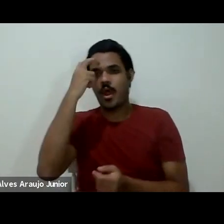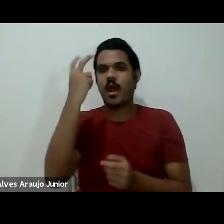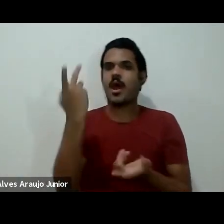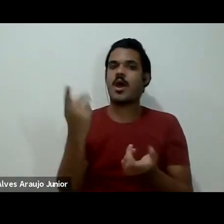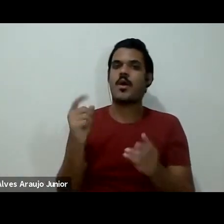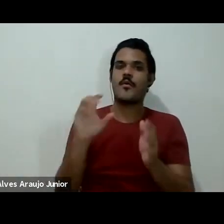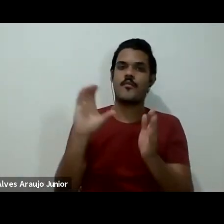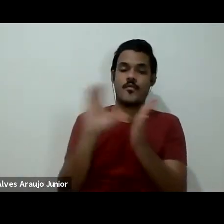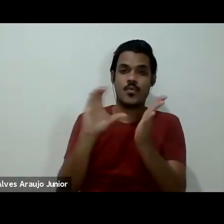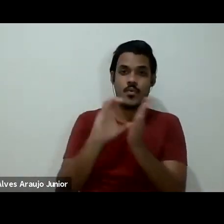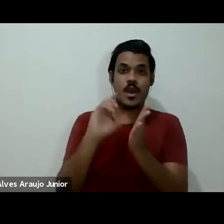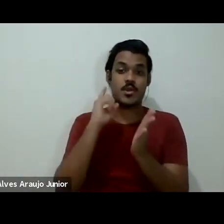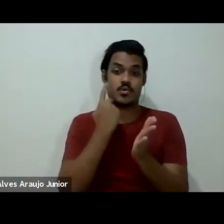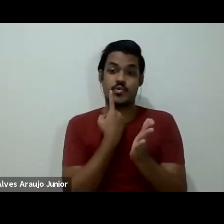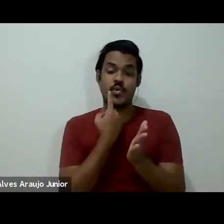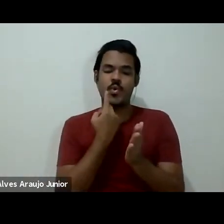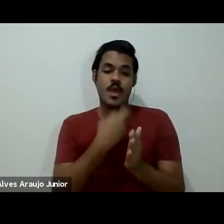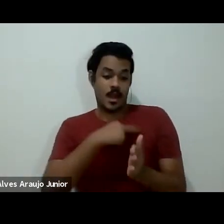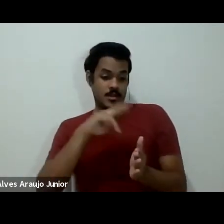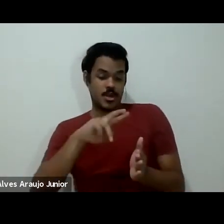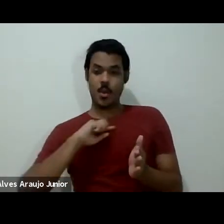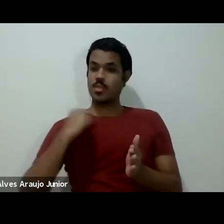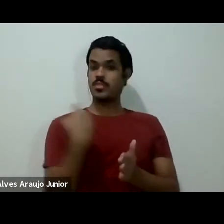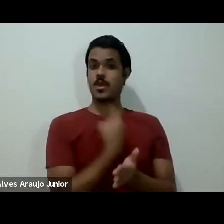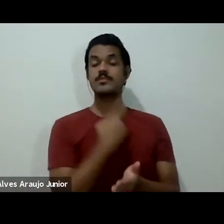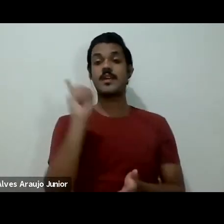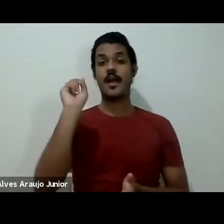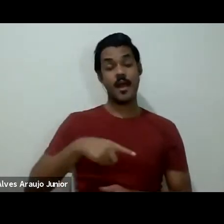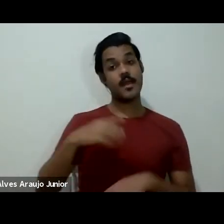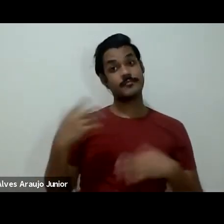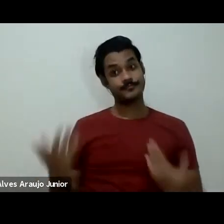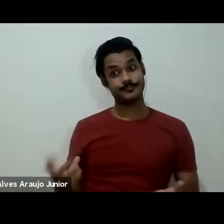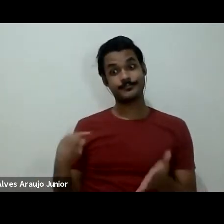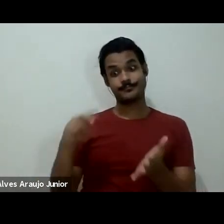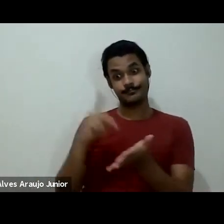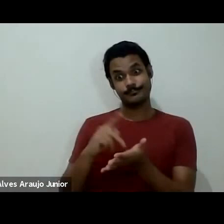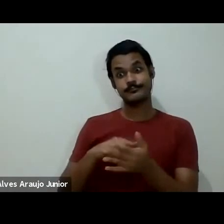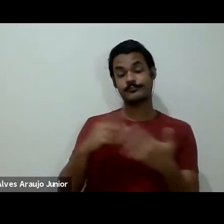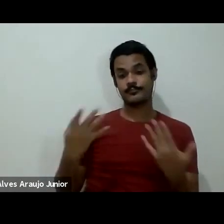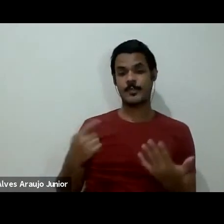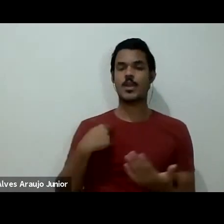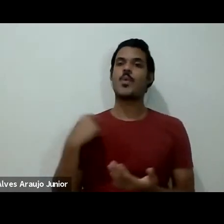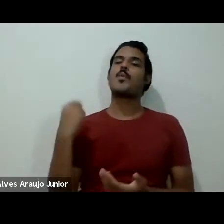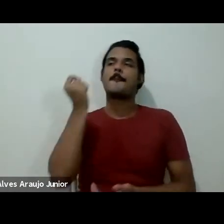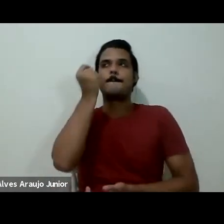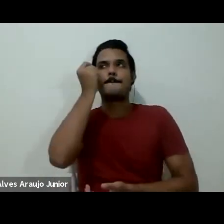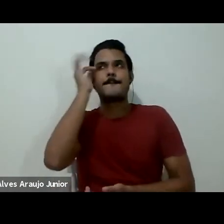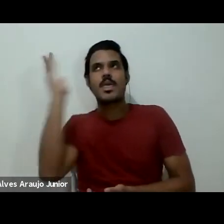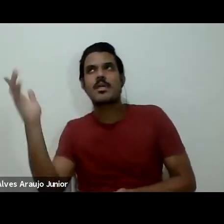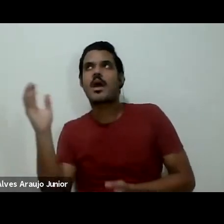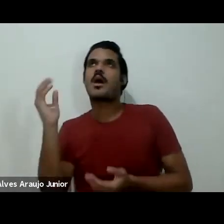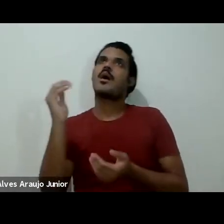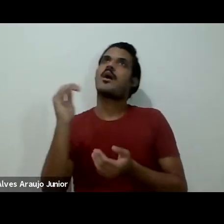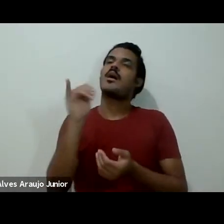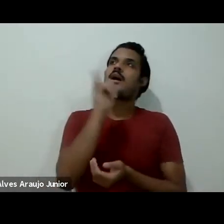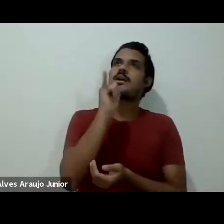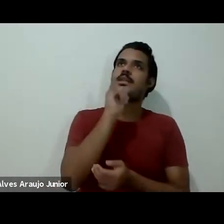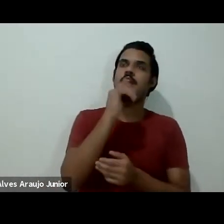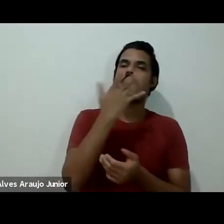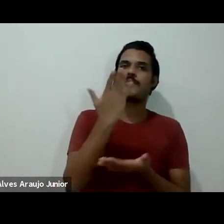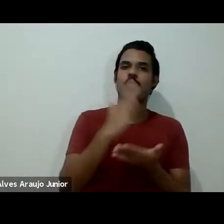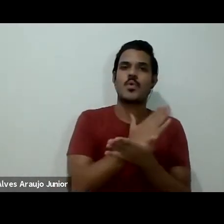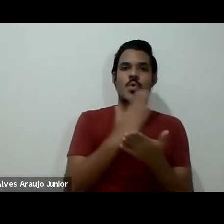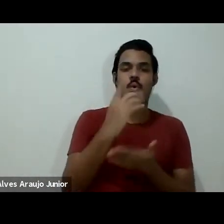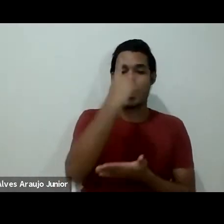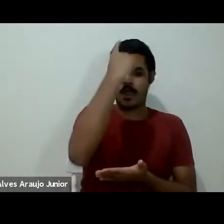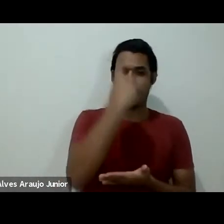do que é a nossa religião. Então, pensando, né, nessas e em outros estereótipos